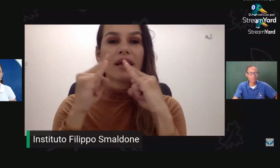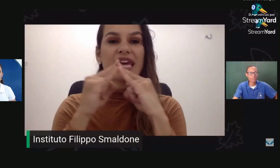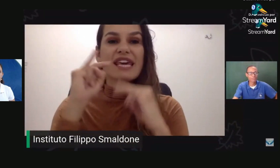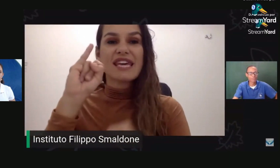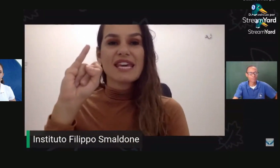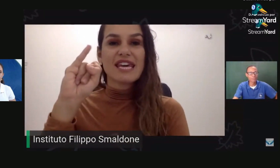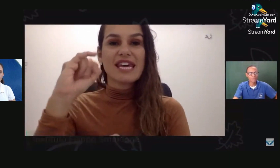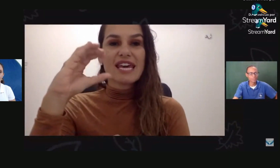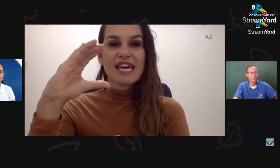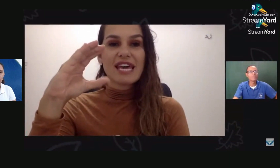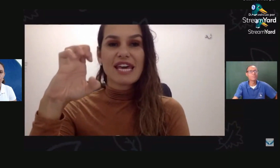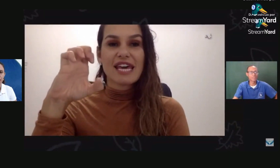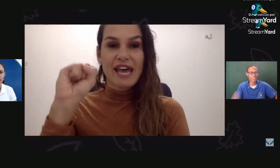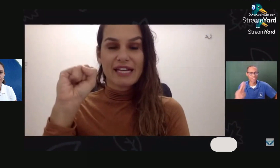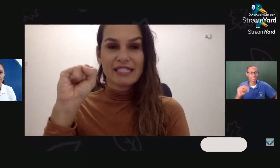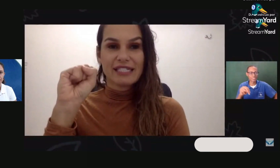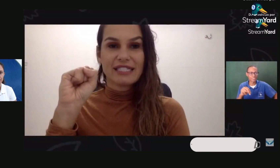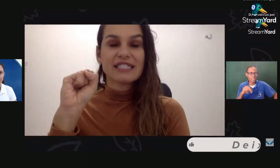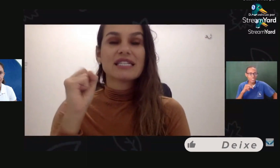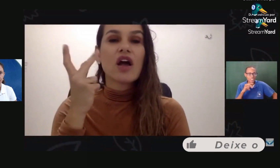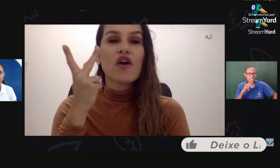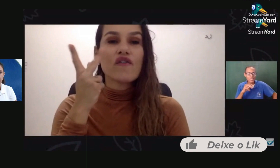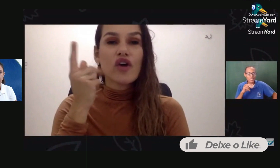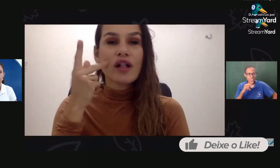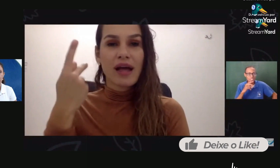nós não temos, né? Igual